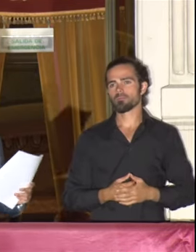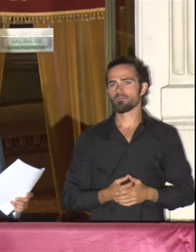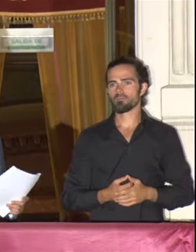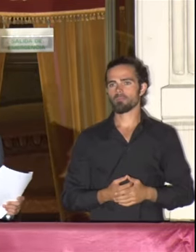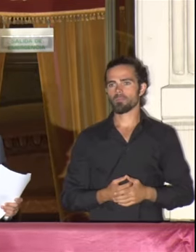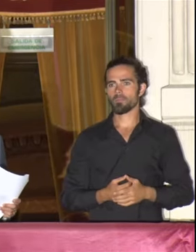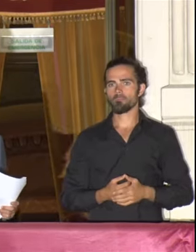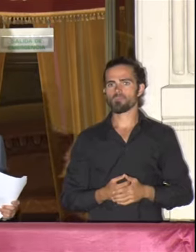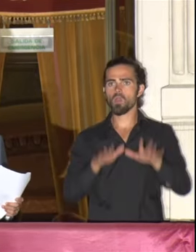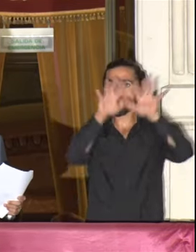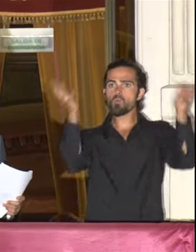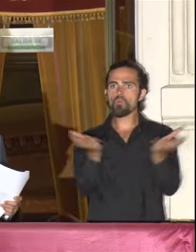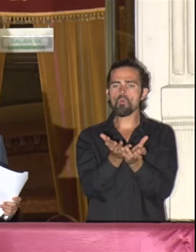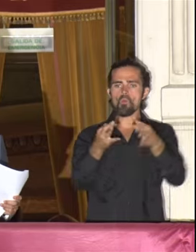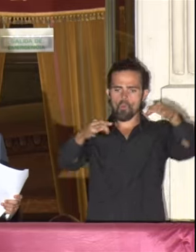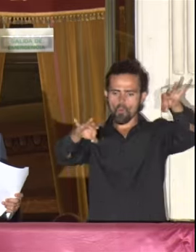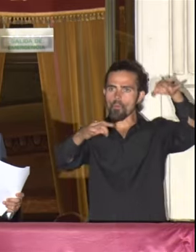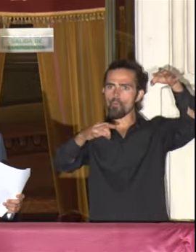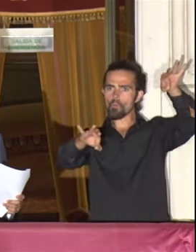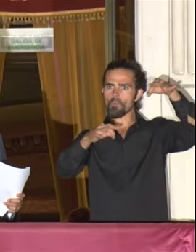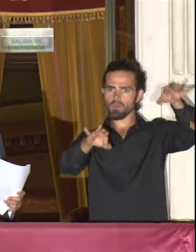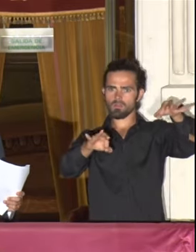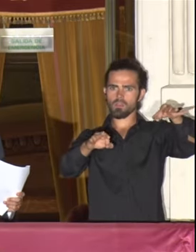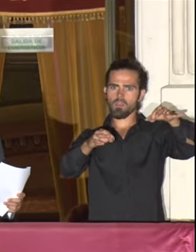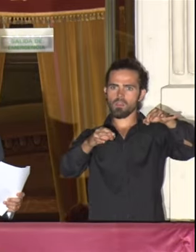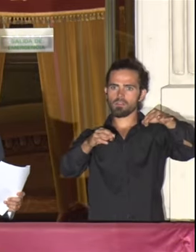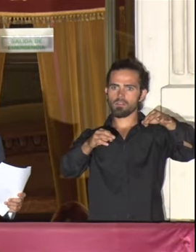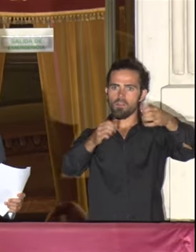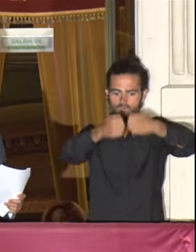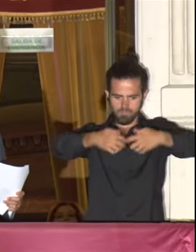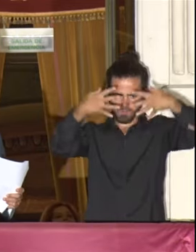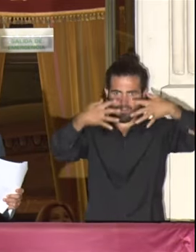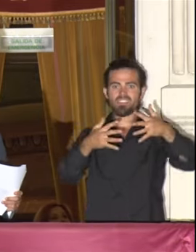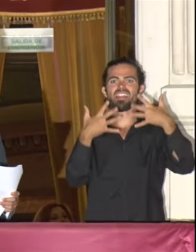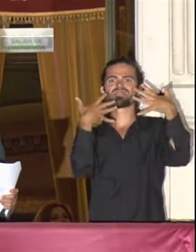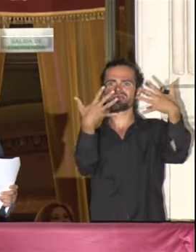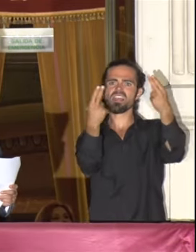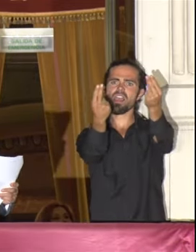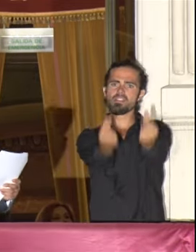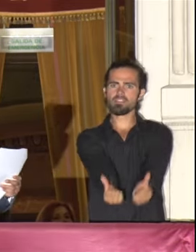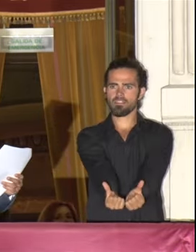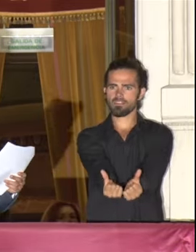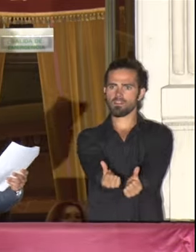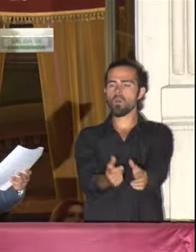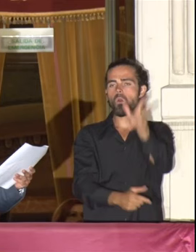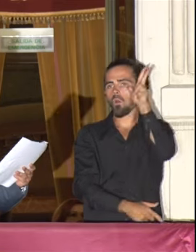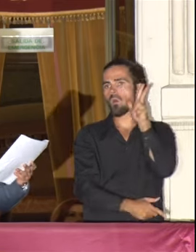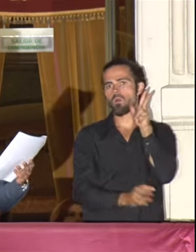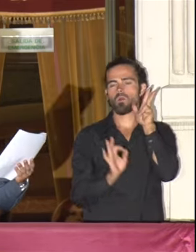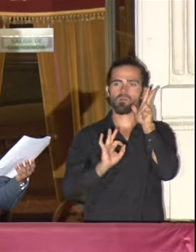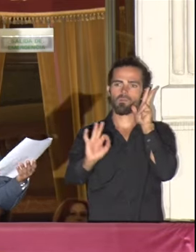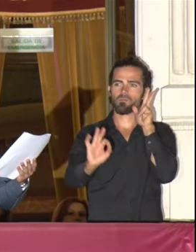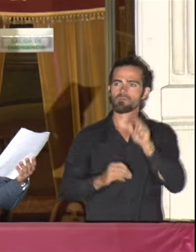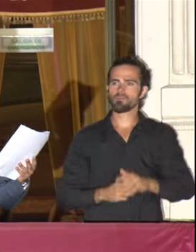Es la única feria del mundo que tiene un edificio que se usa solamente 10 días, es un verdadero lujo.